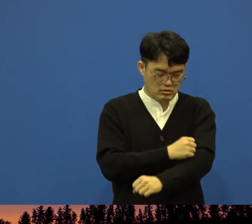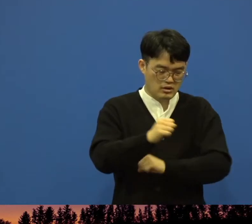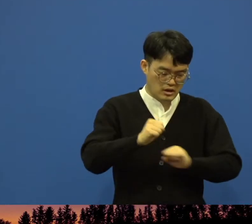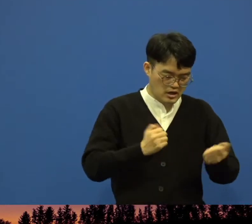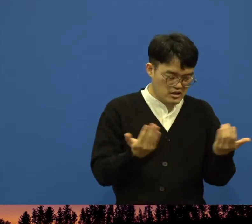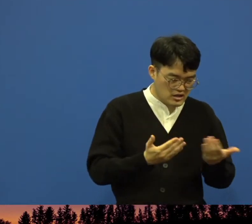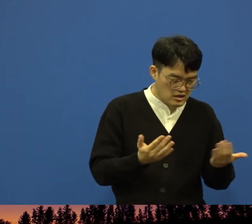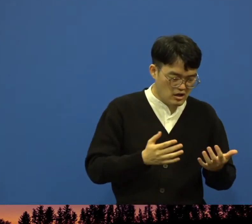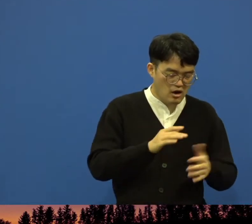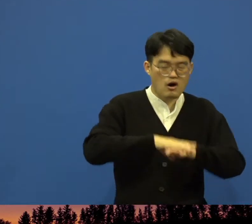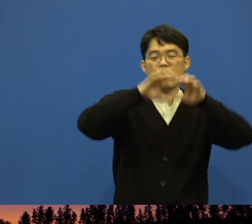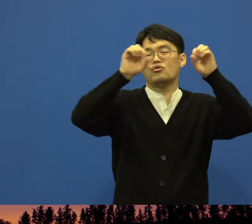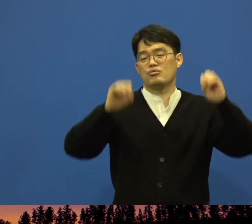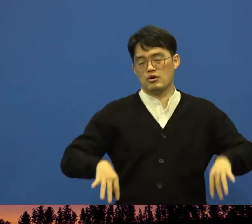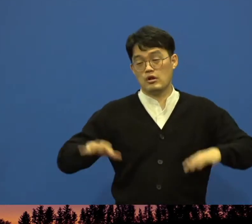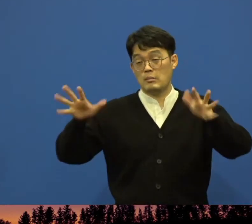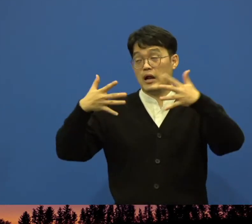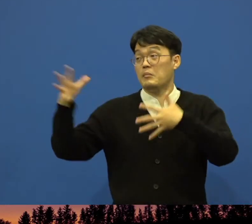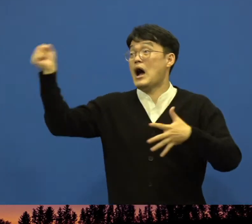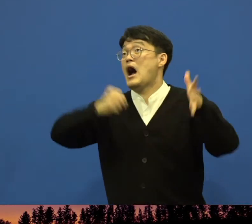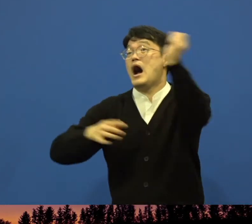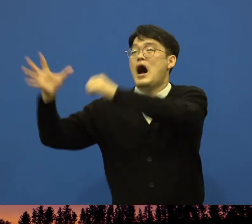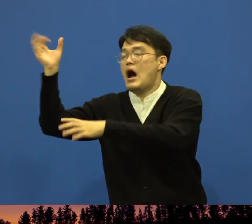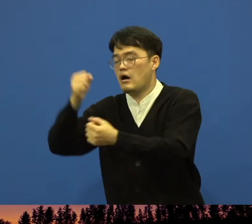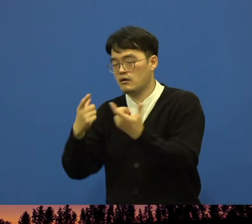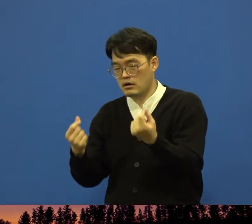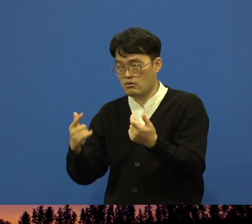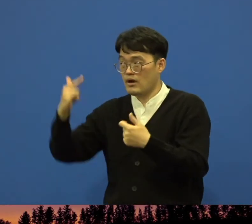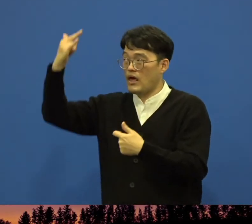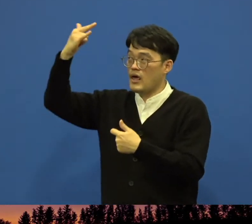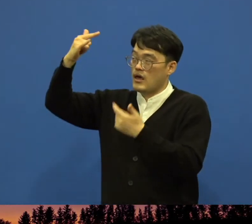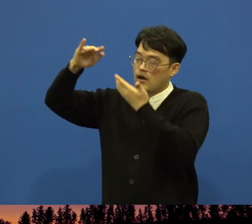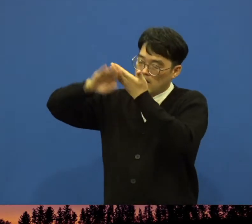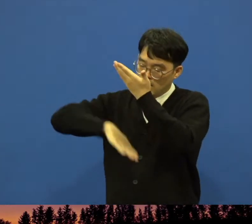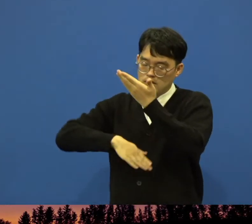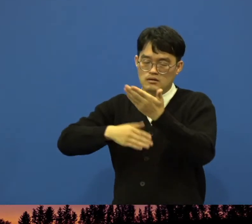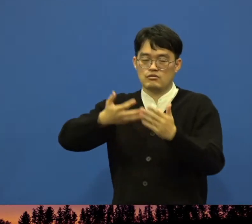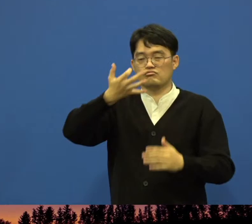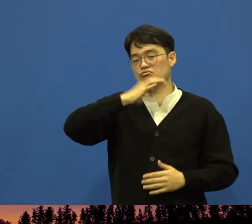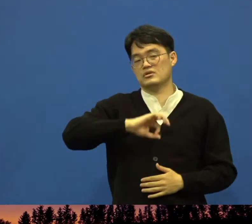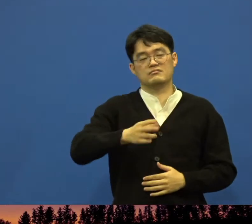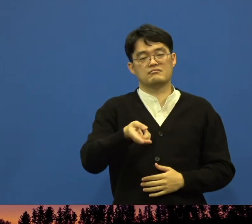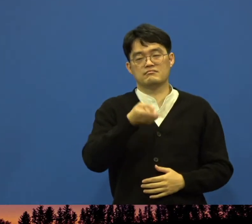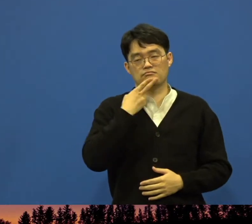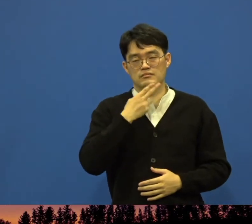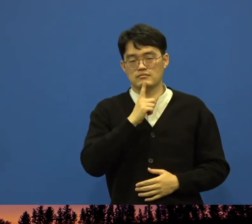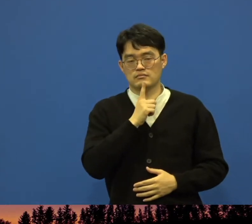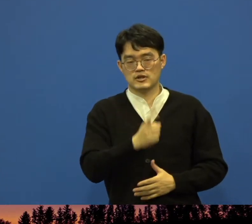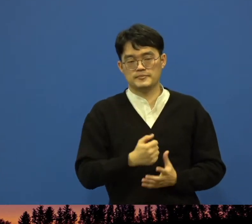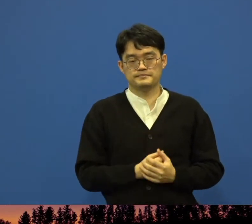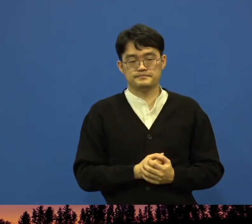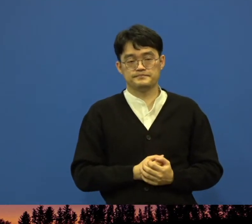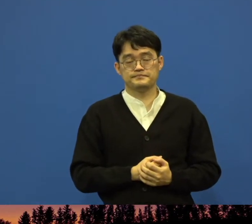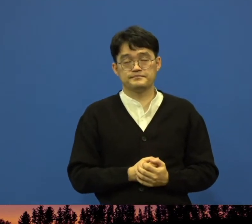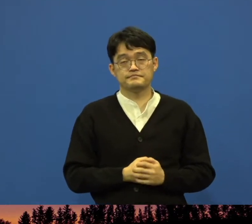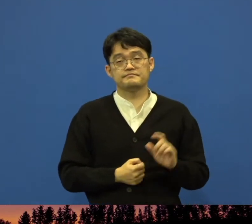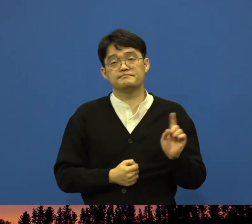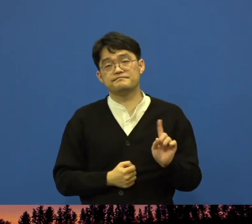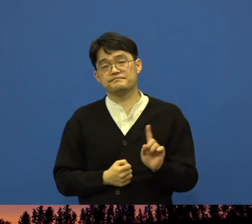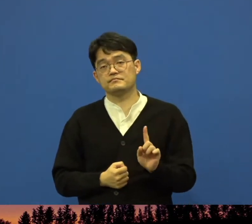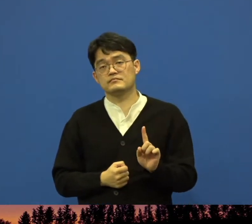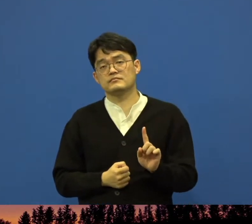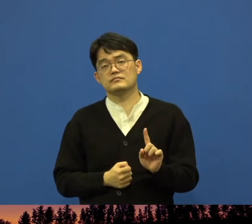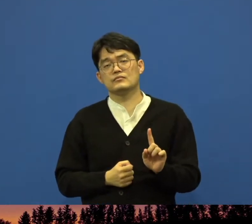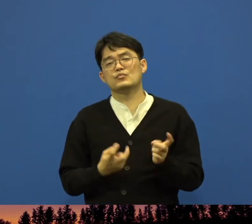잡는 것이며 해 아래서 무익한 것이로다 하였어요. 자, 이러면 어떻게 할까요? 어떻게